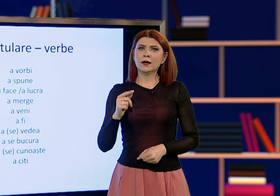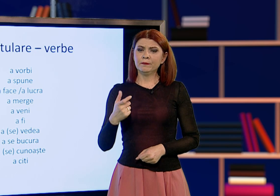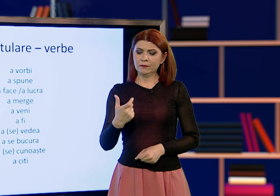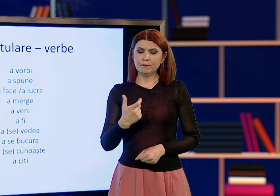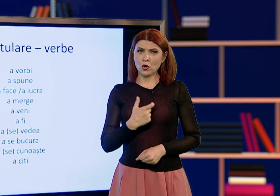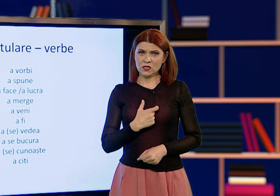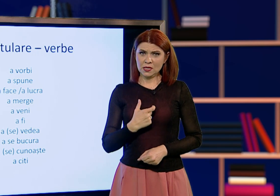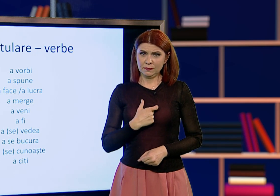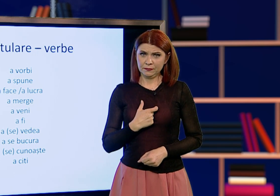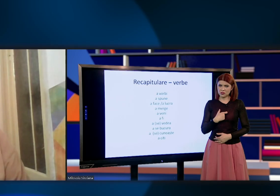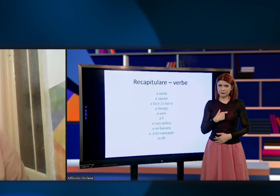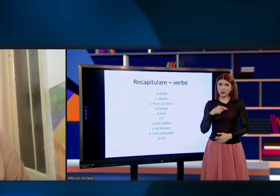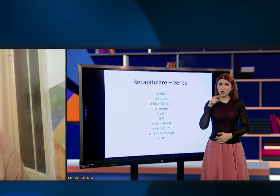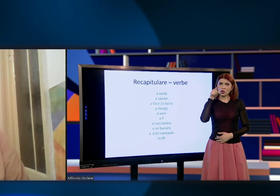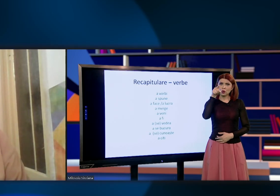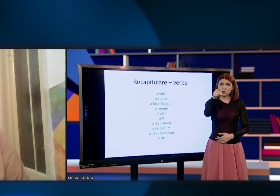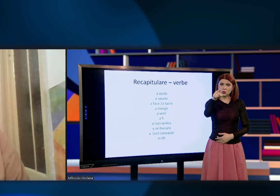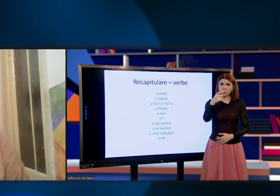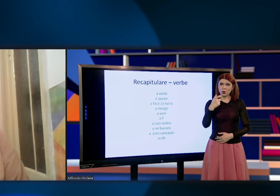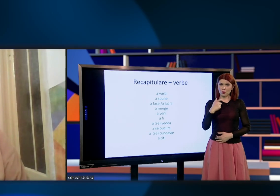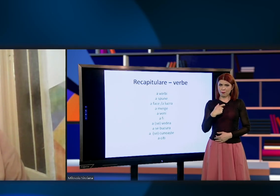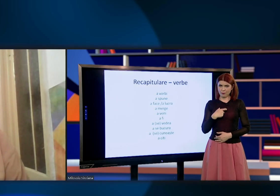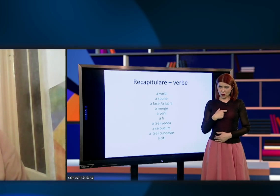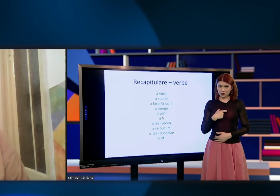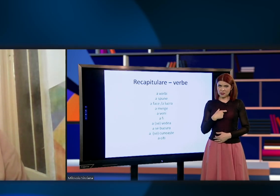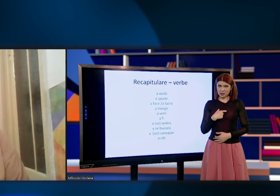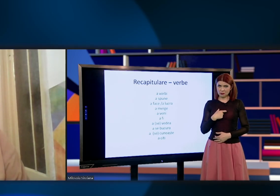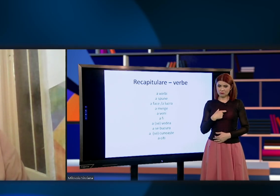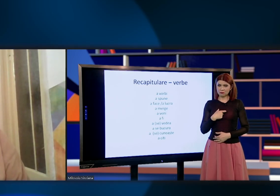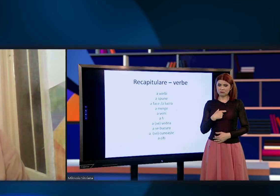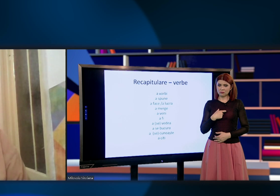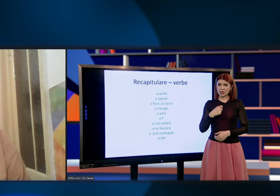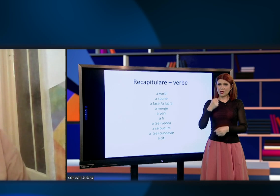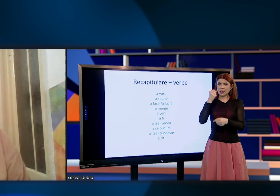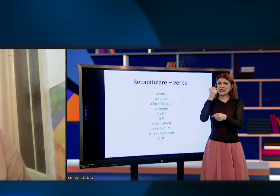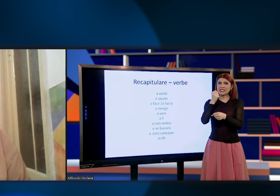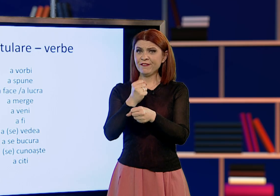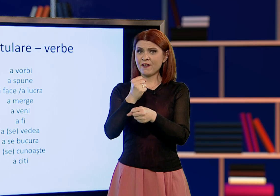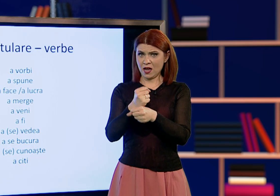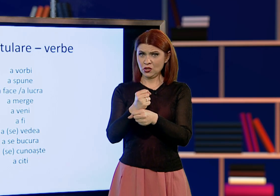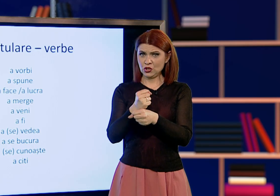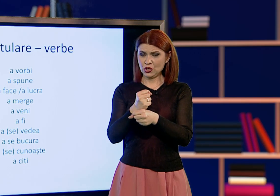poți tu poți să faci